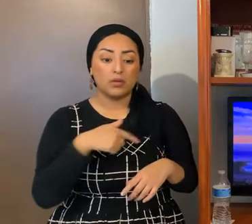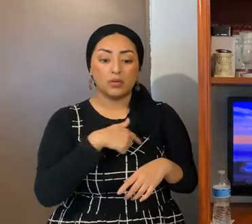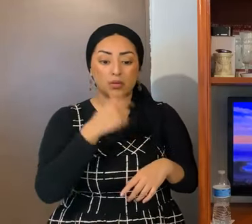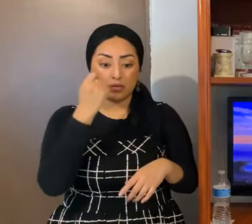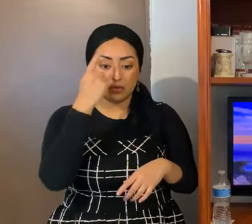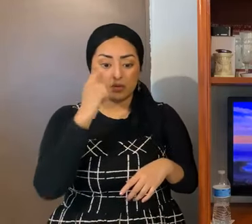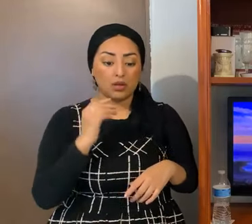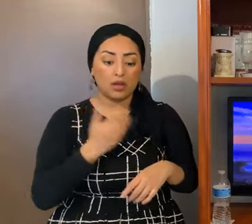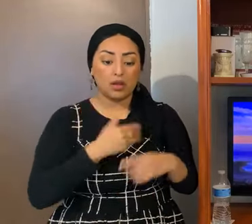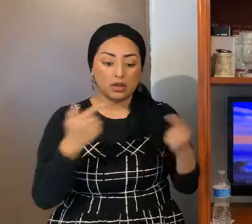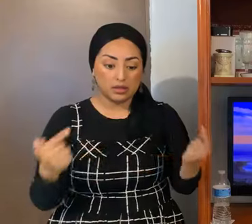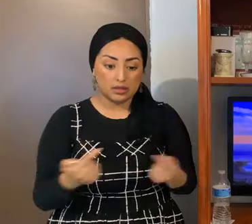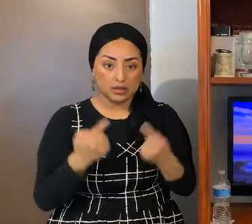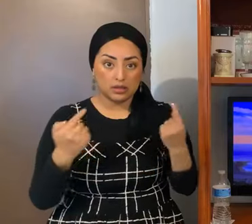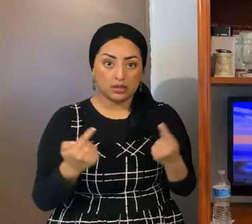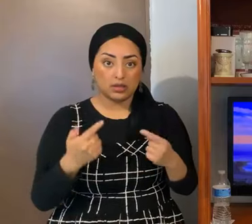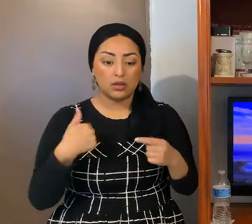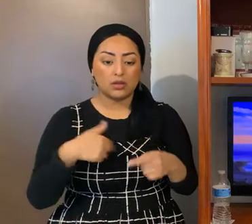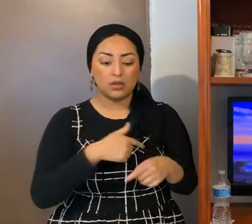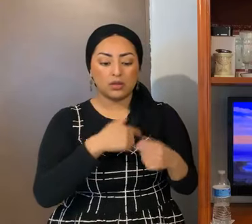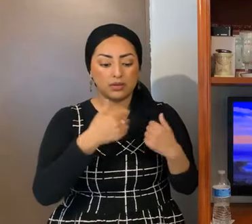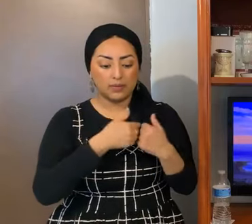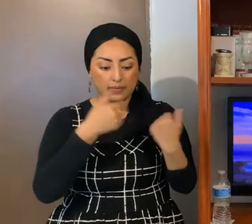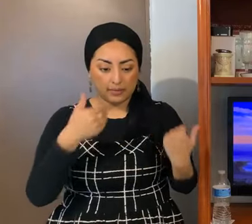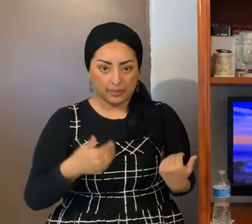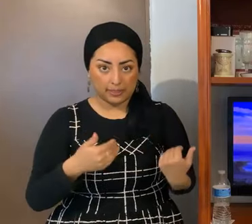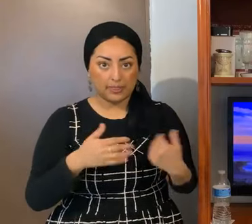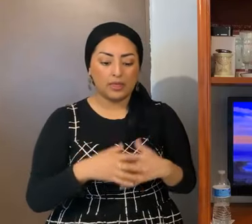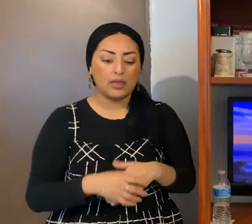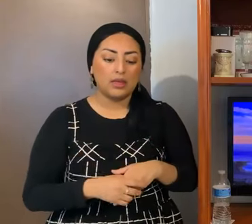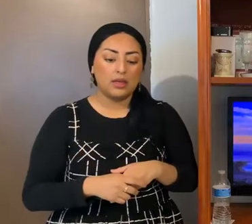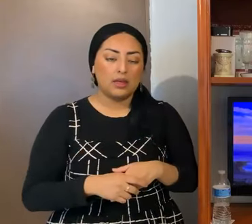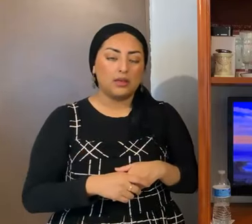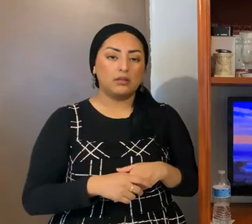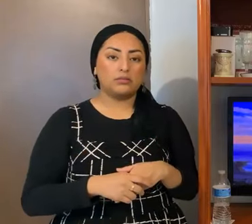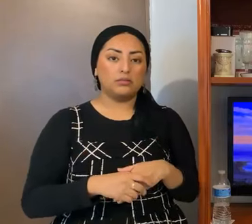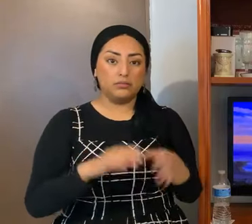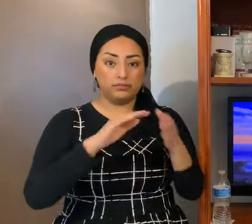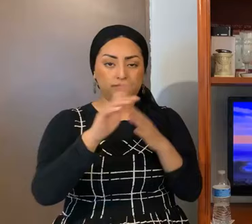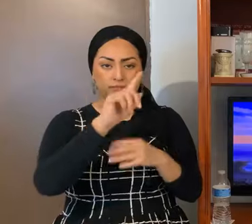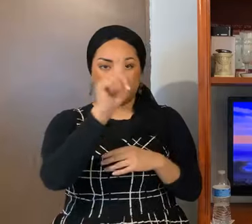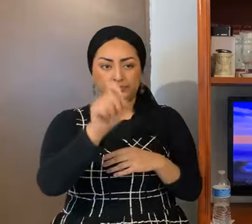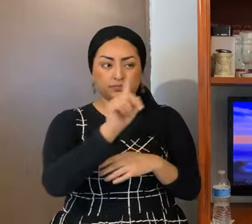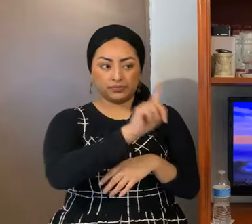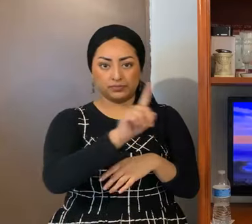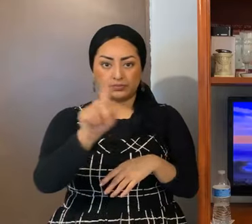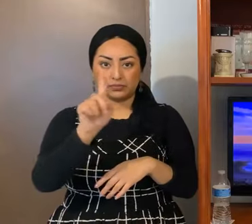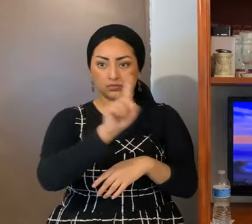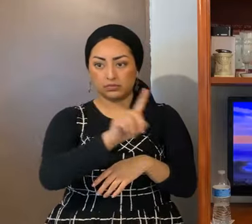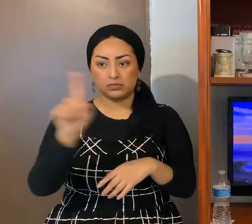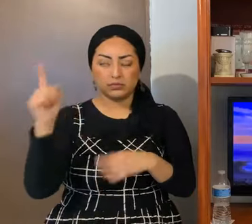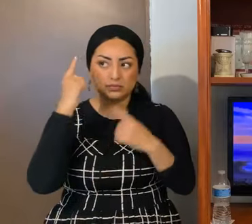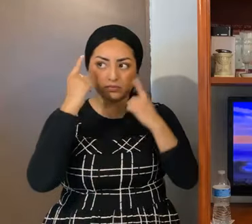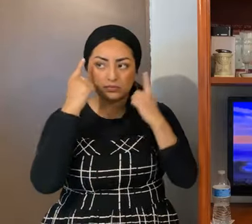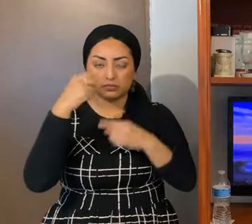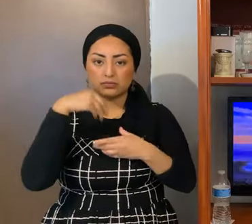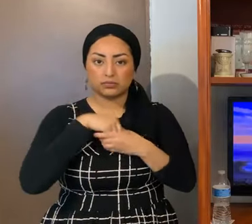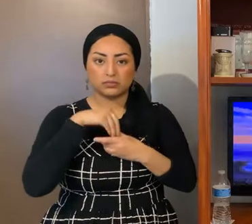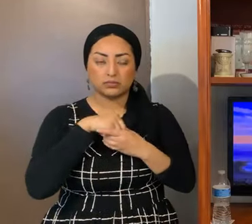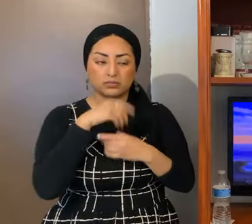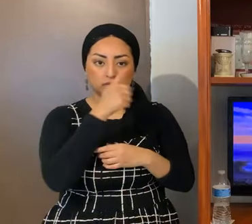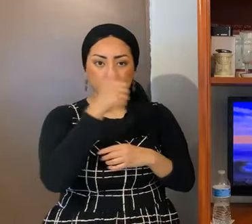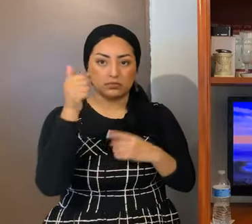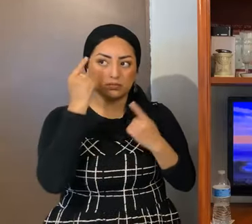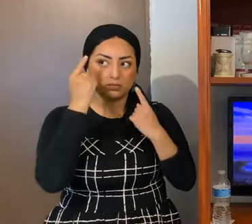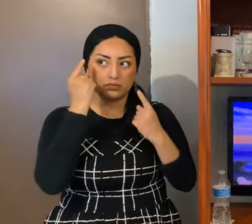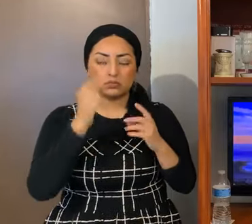Reconocimos nuestro pecado y nos apartamos. Permítanme preguntarles a todos, cada quien responda hacia sí mismo y responder